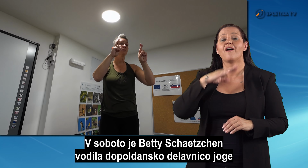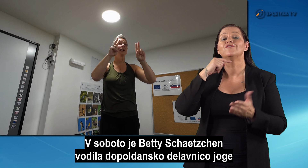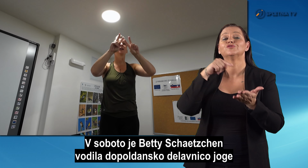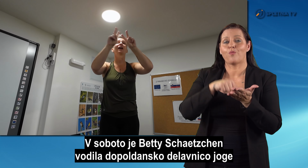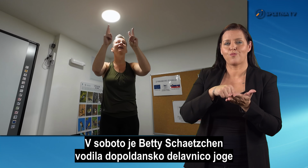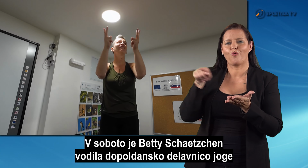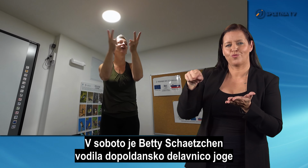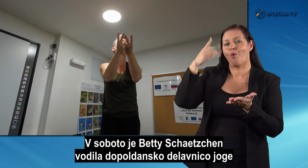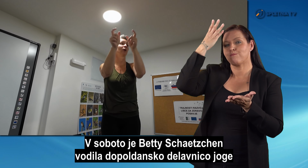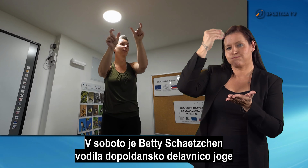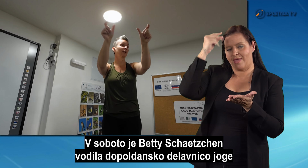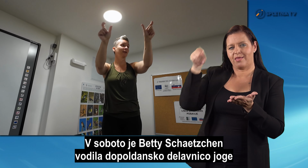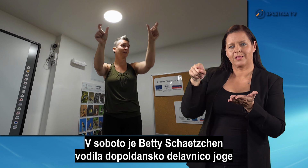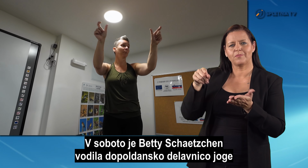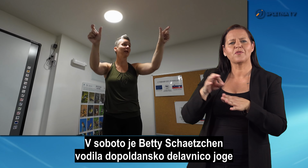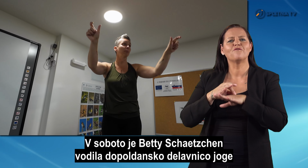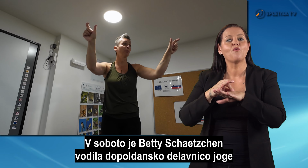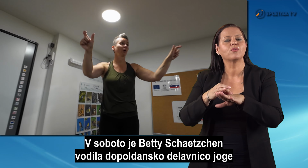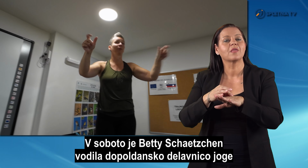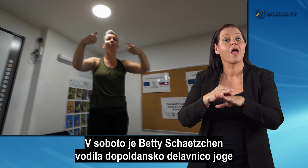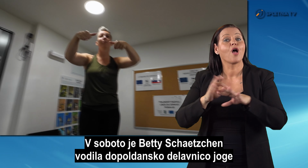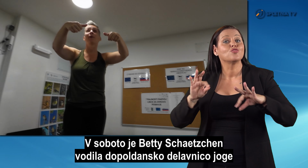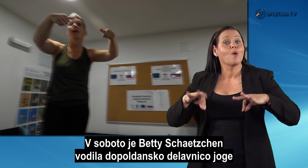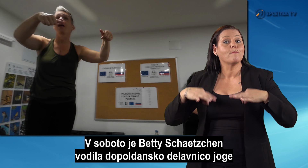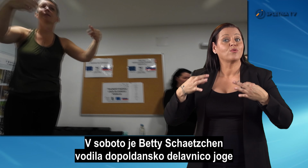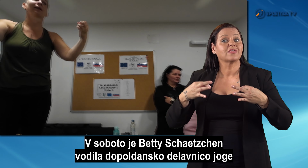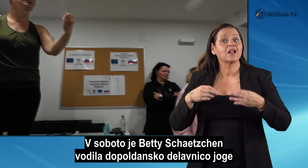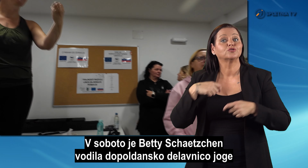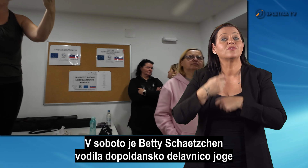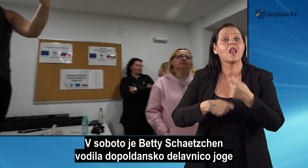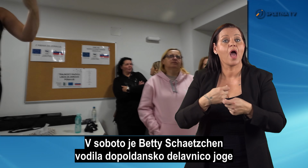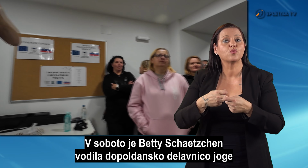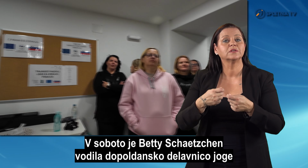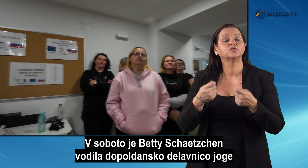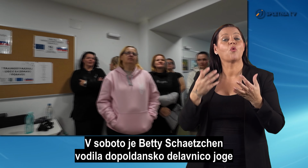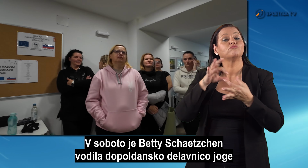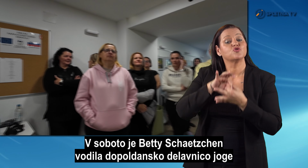V soboto je Betty Schützen vodila dopoldansko delavnico joge in meditacije.